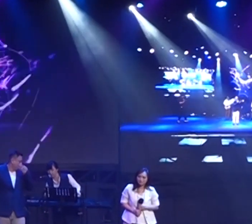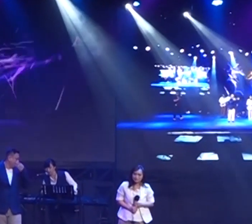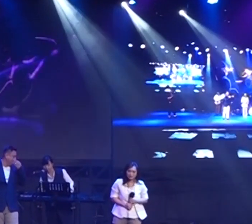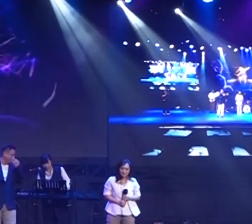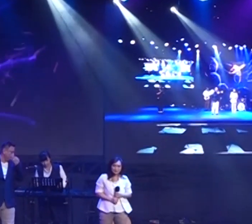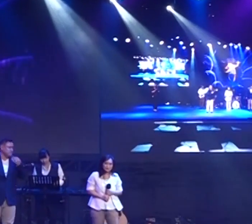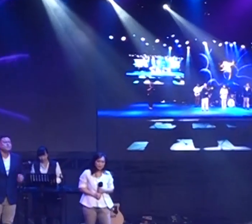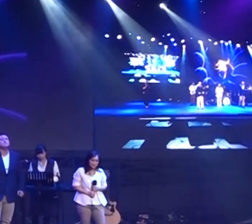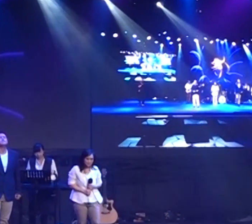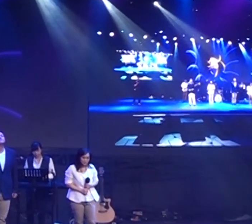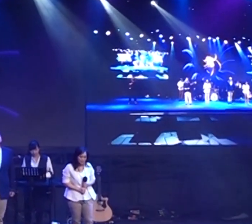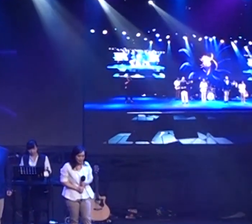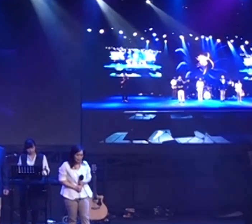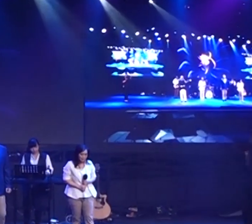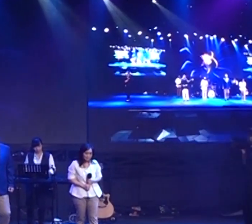bersama-sama.